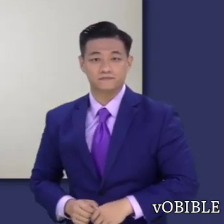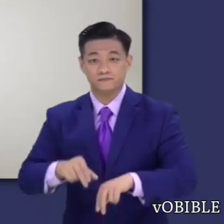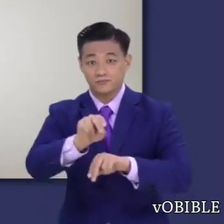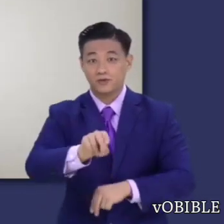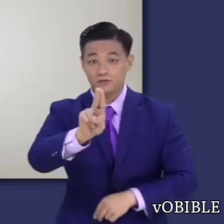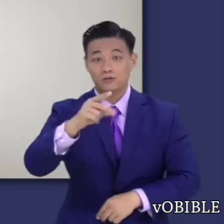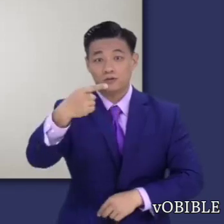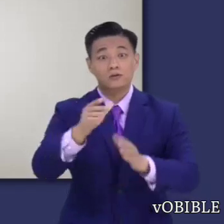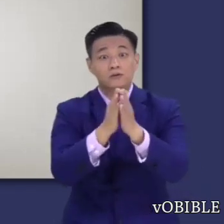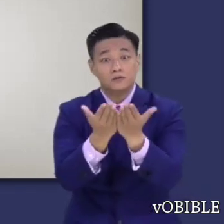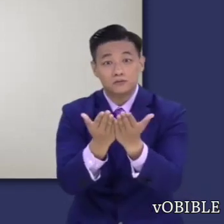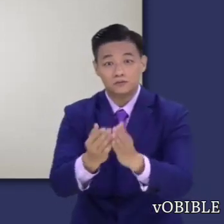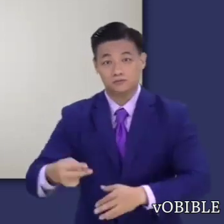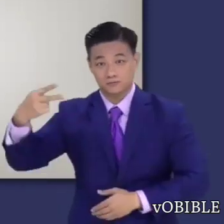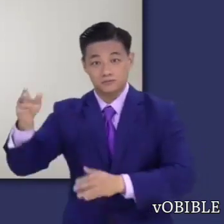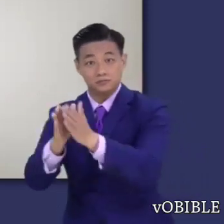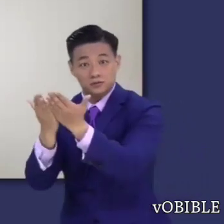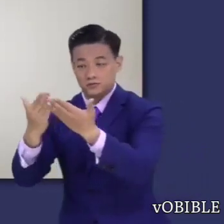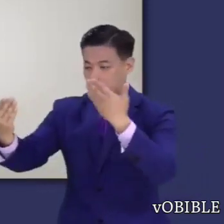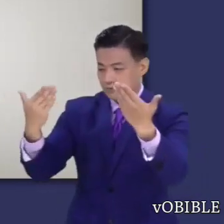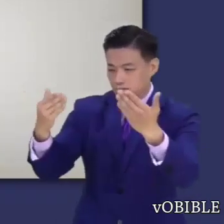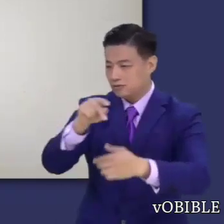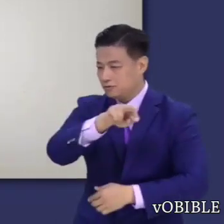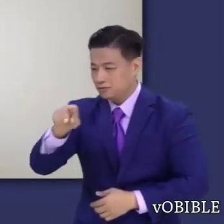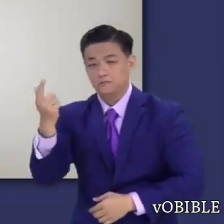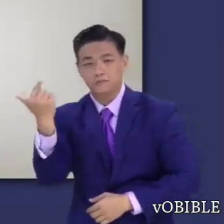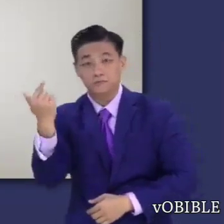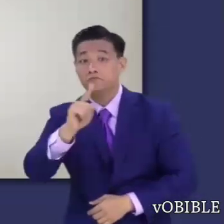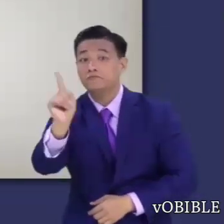约翰二书的很多论点都和约翰一书相似。